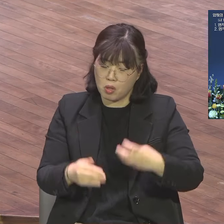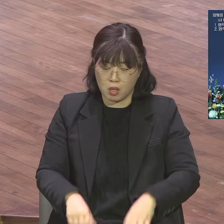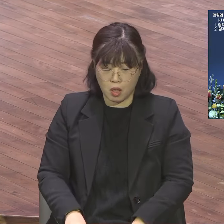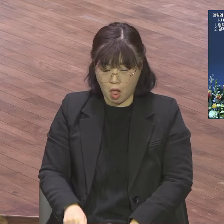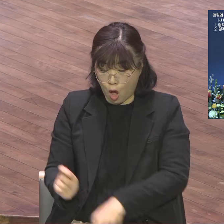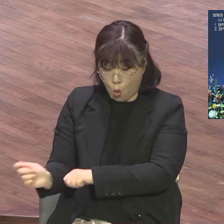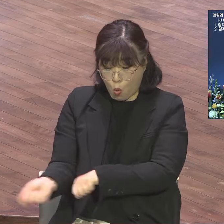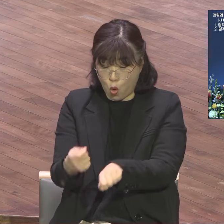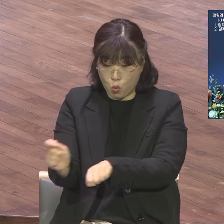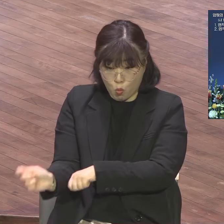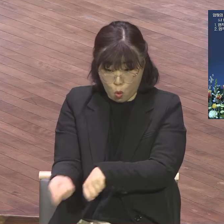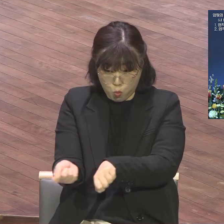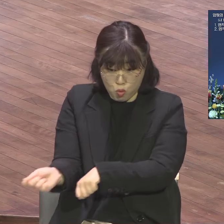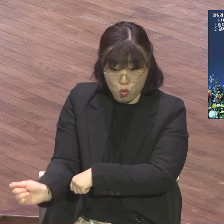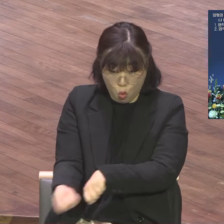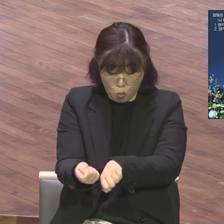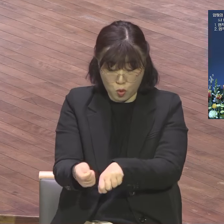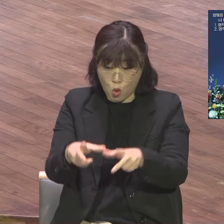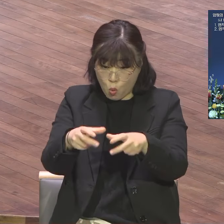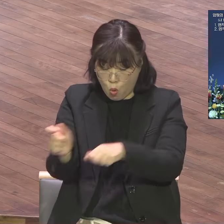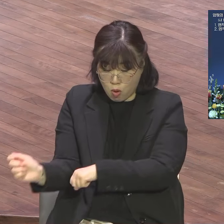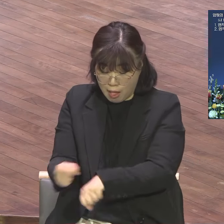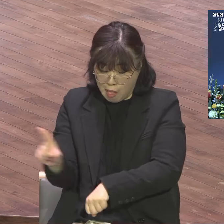골프공. 팍 타이거죠.